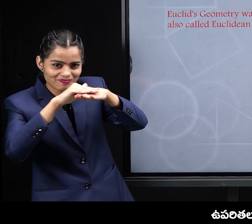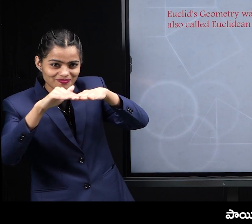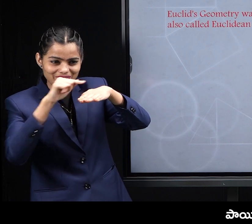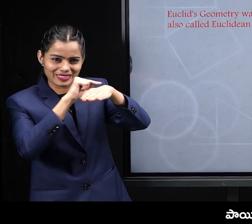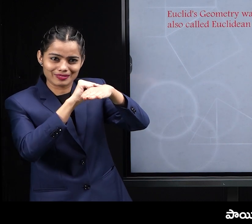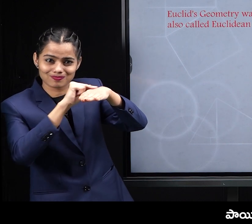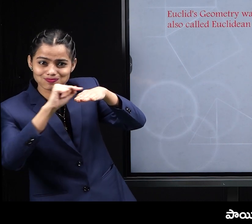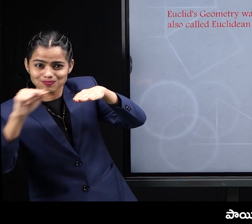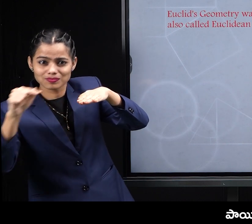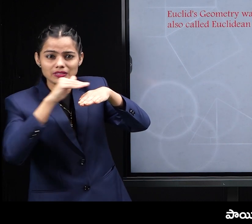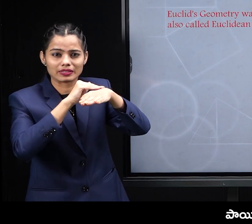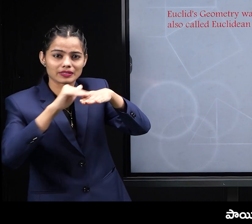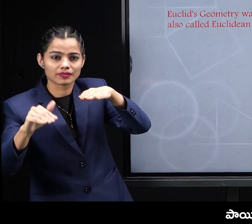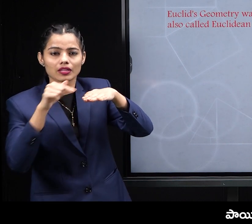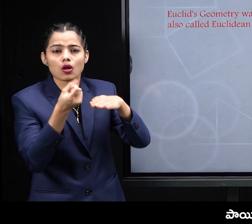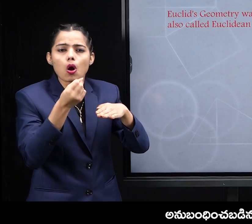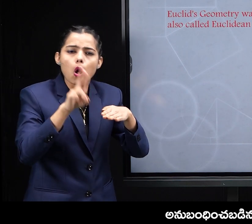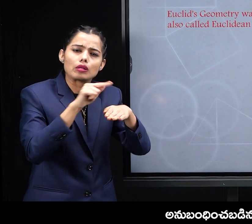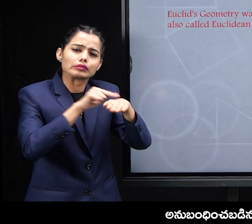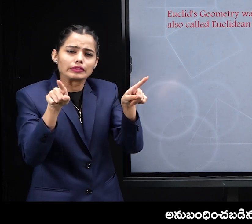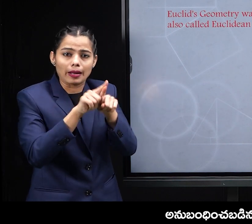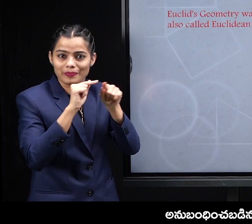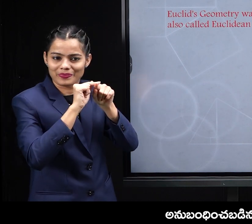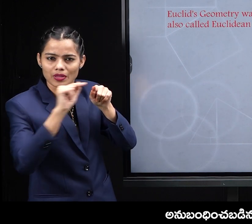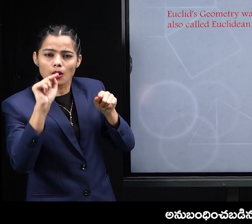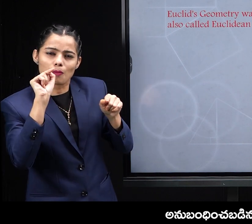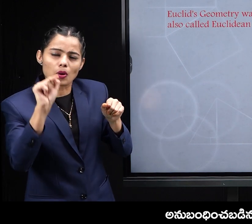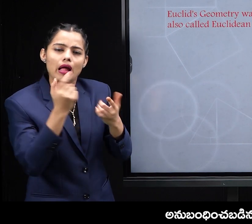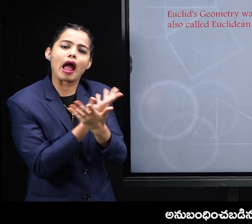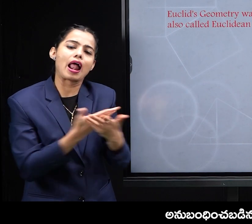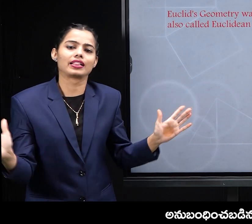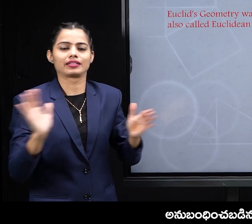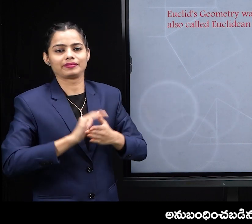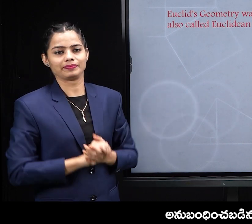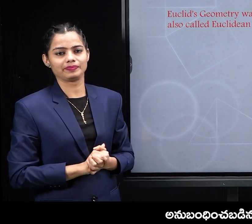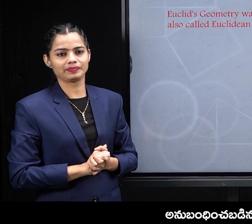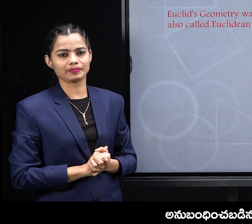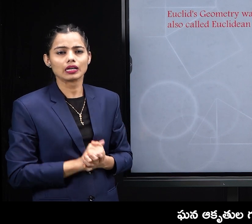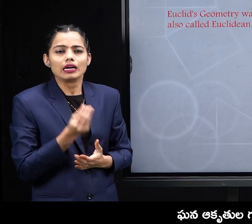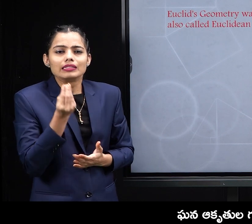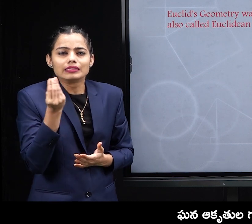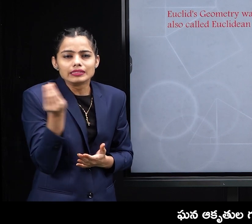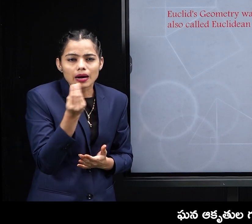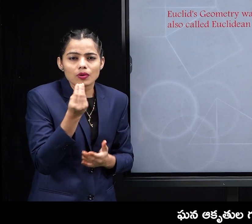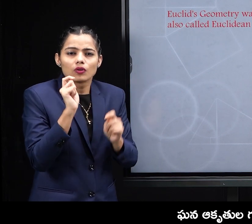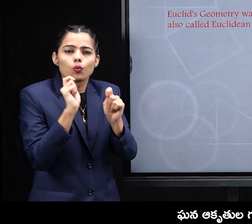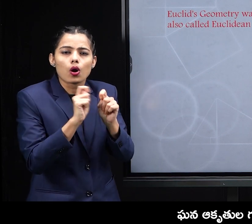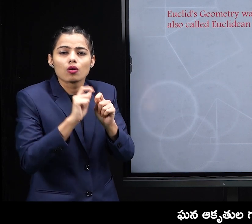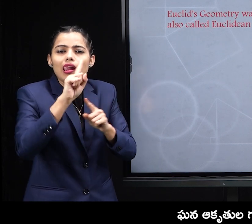పోయన్ట్లు మొదలైనవాటితో అనుబందించబడిన వివిద పాదాల గురించి మాట్లాడాడు గన ఆక్రుతల గురించి